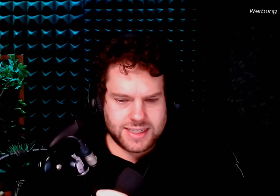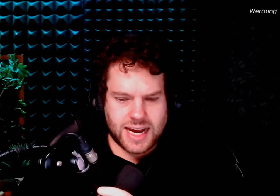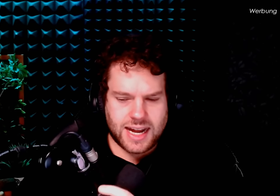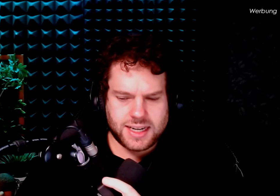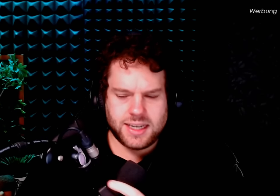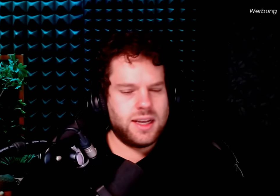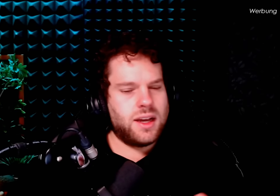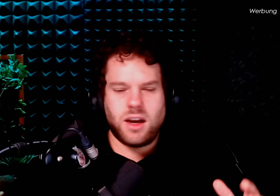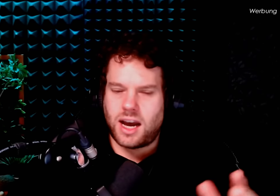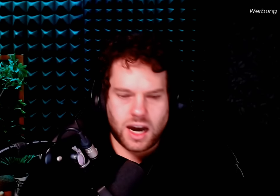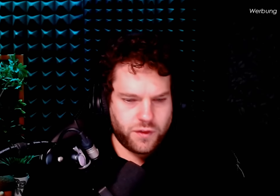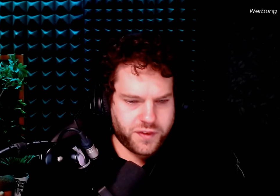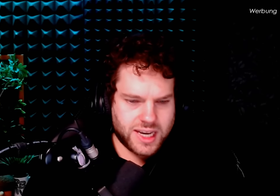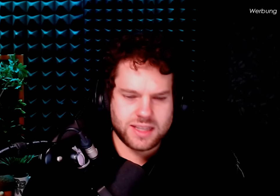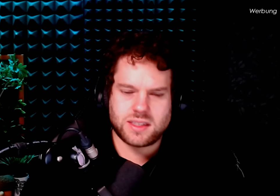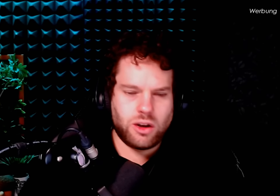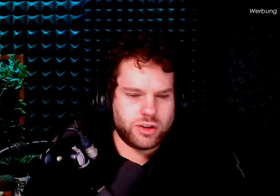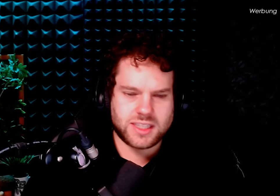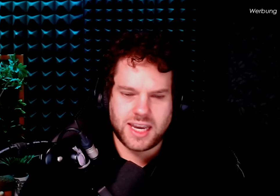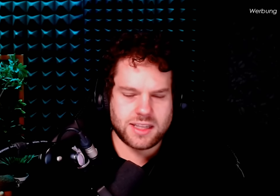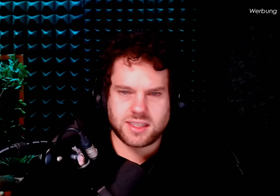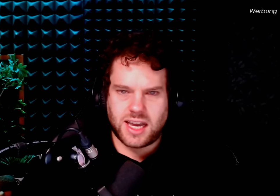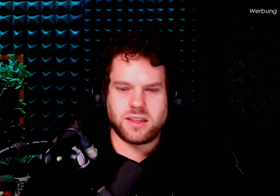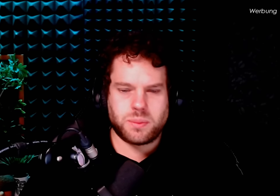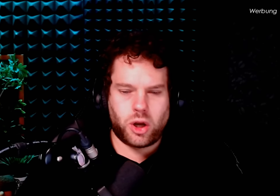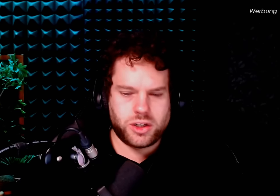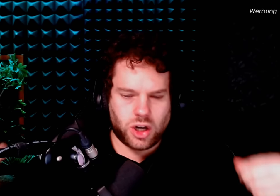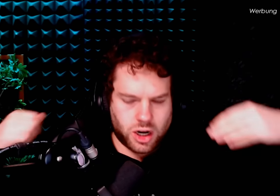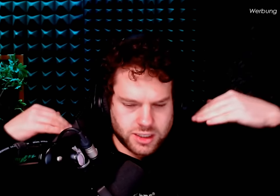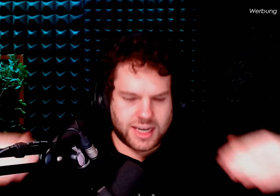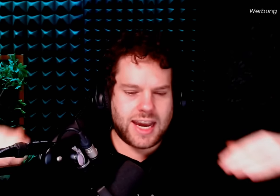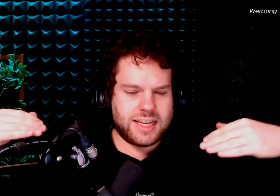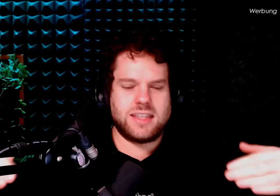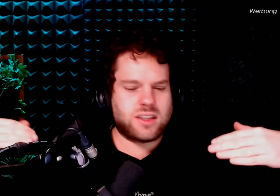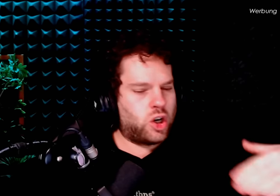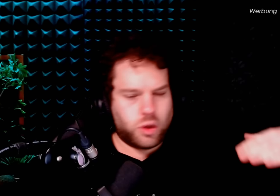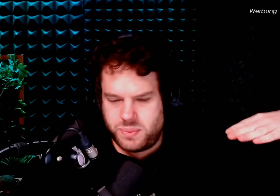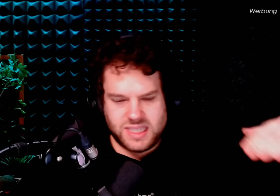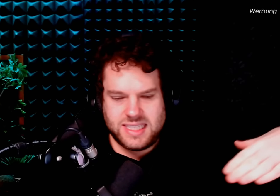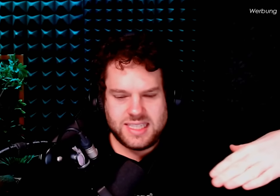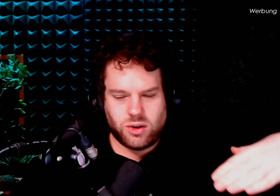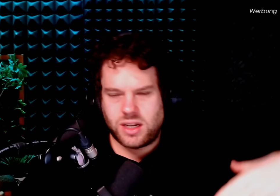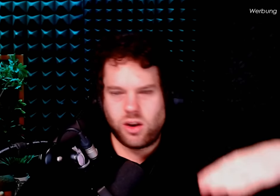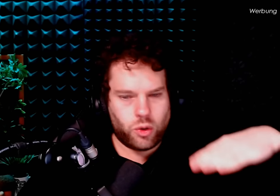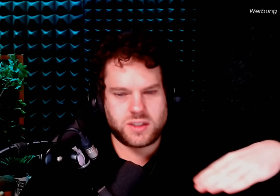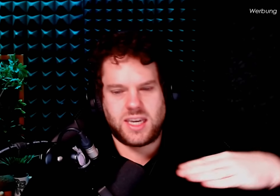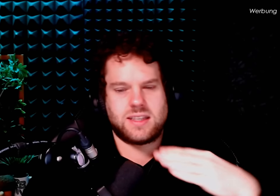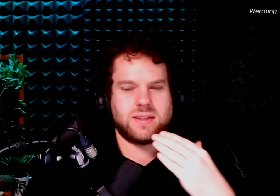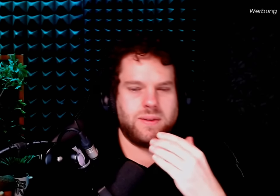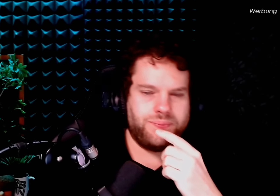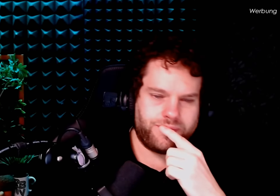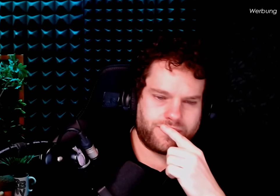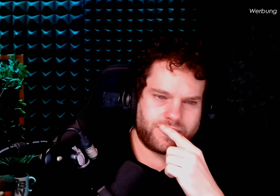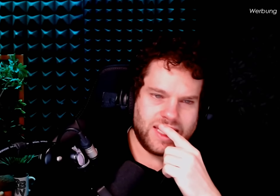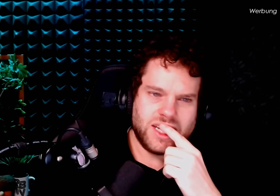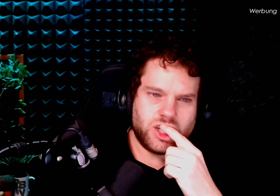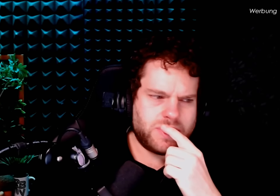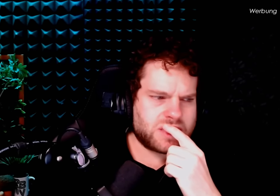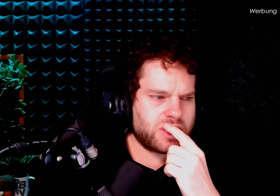einen Tag. Auf geht's. Los geht's. Kein Smalltalk. Direkt. Let's go. Und dann los geht's. Stimmt es